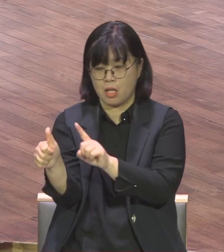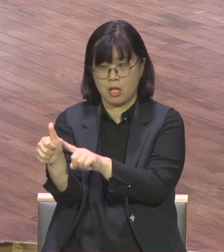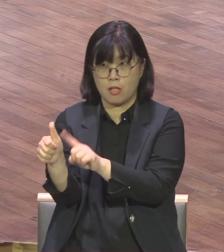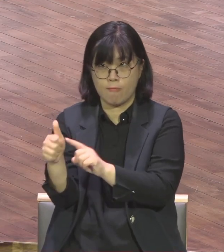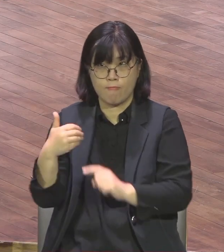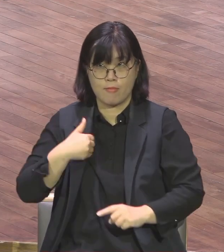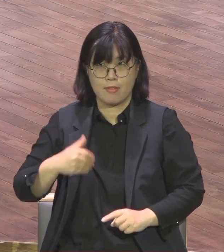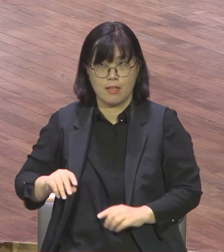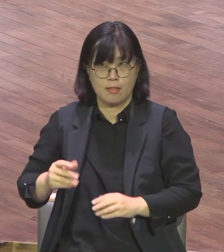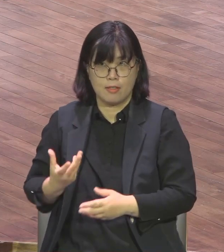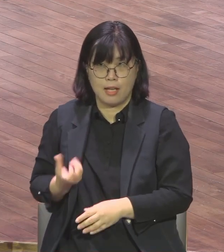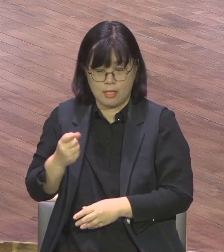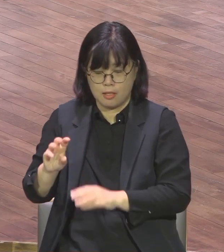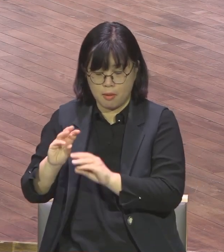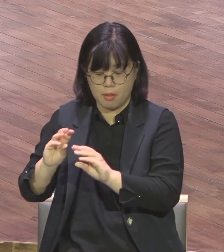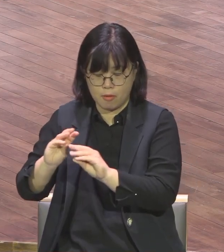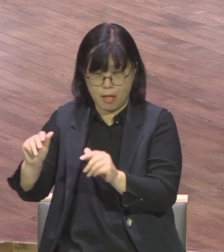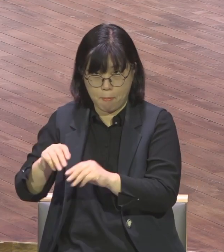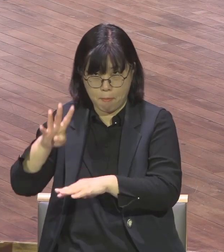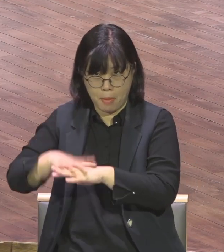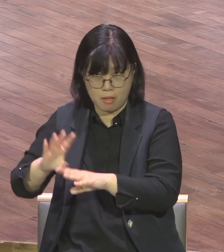앞에 두었다, 그렇게 밝히고 있습니다.